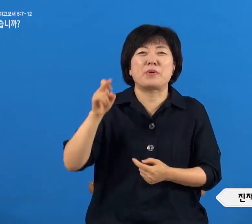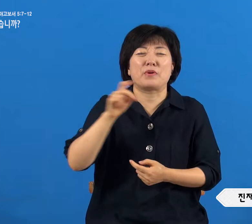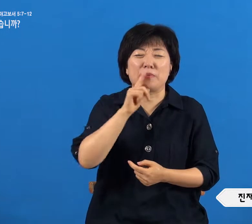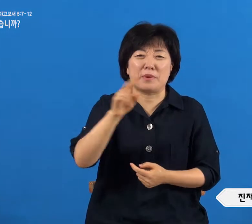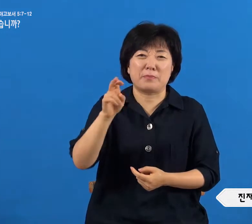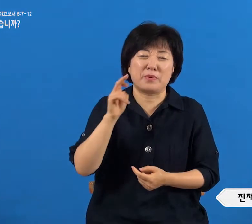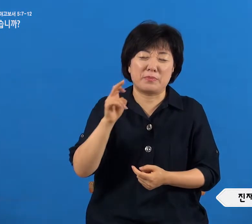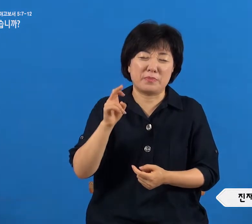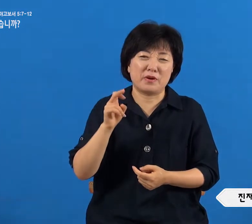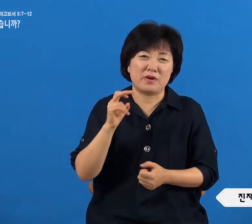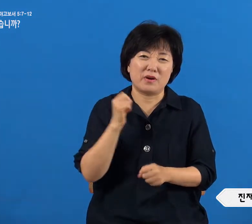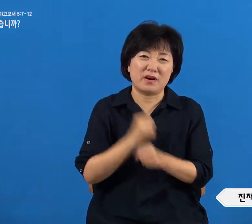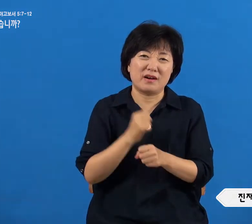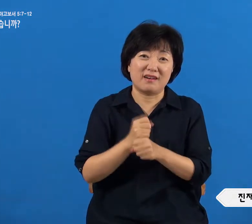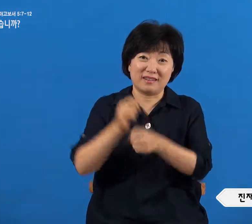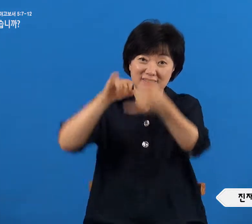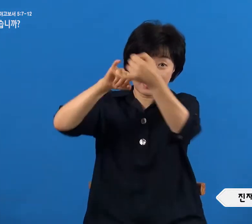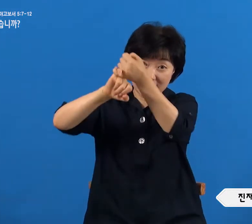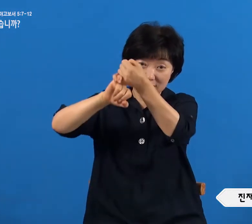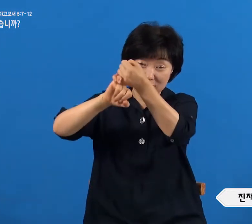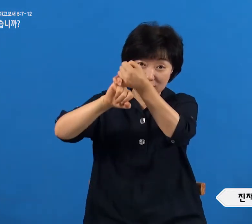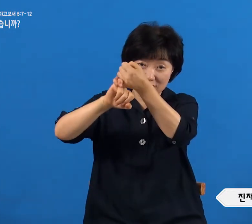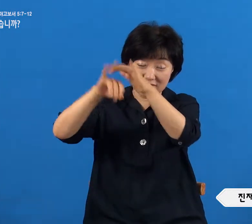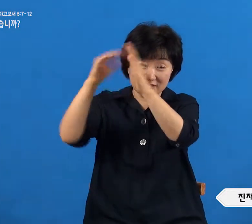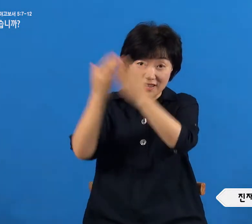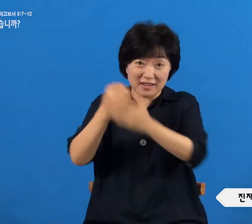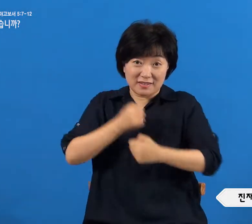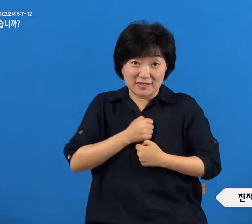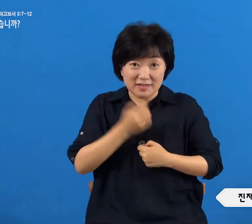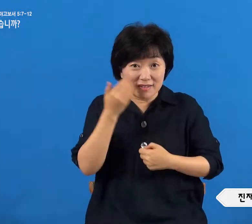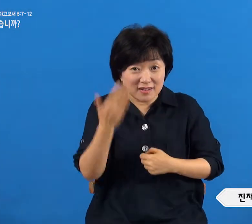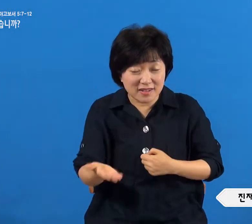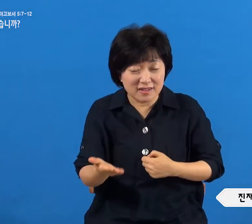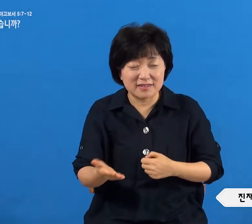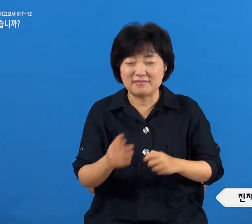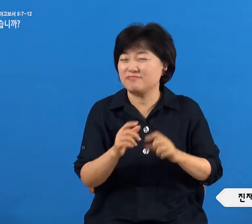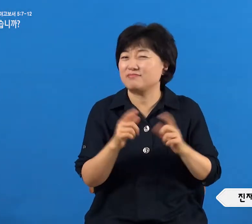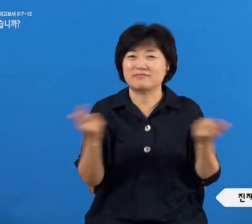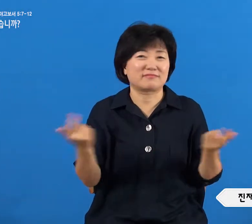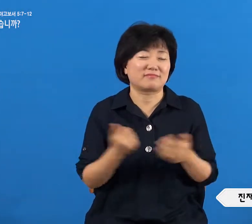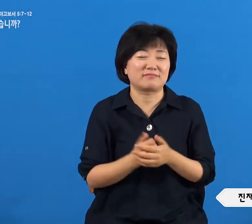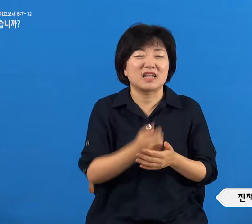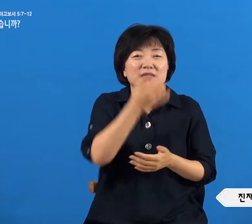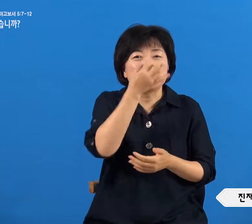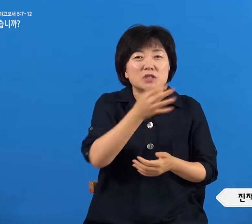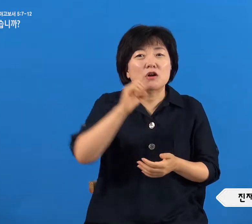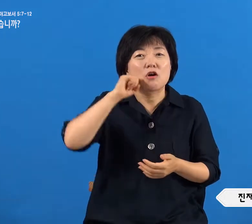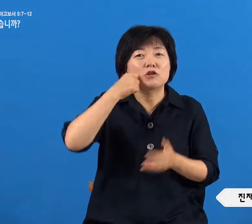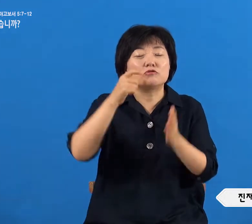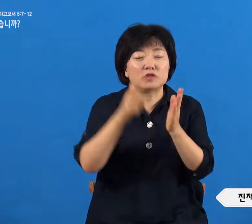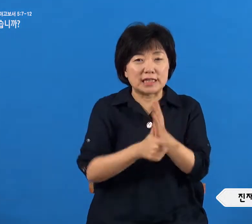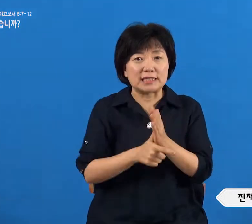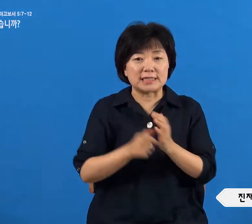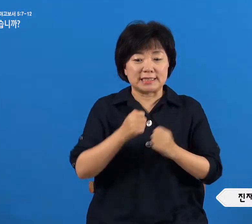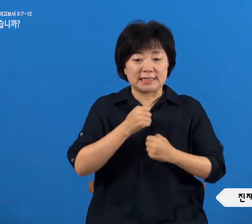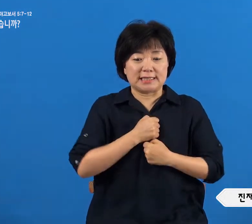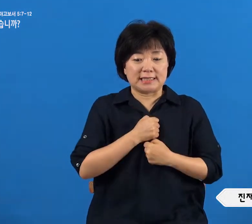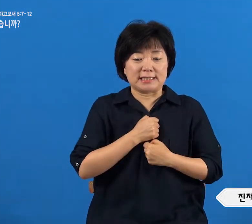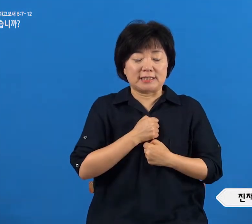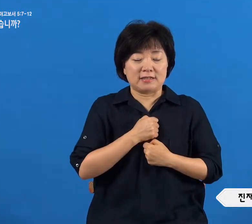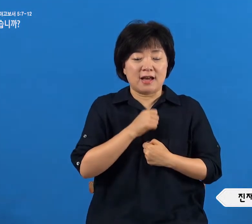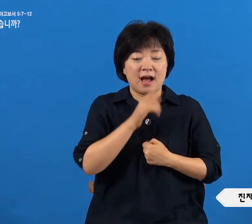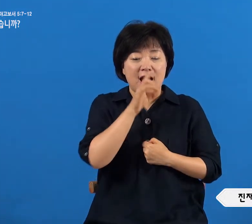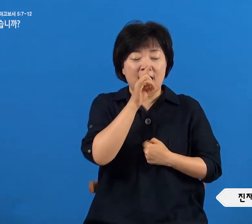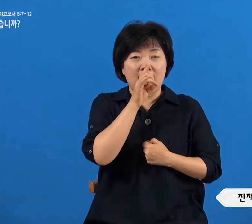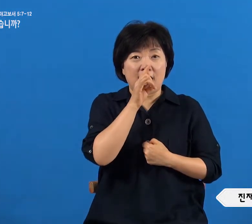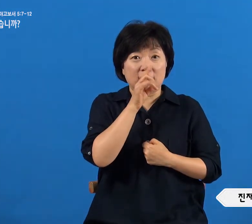않을 때가 얼마나 많이 있습니까? 그렇습니다. 힘들고 어려울 때는 지킬 수 없는 약속이 나올